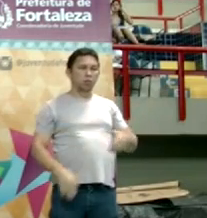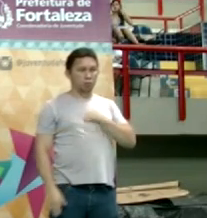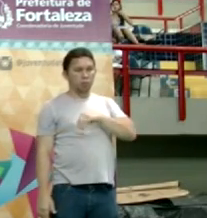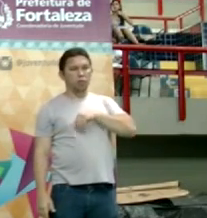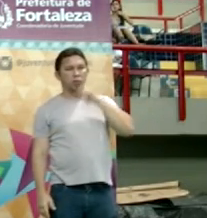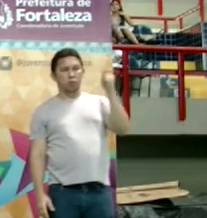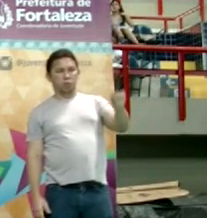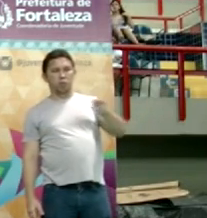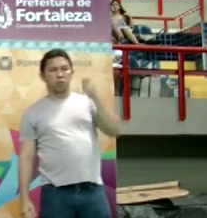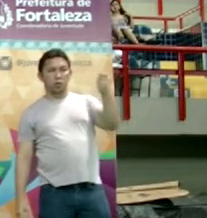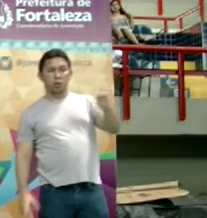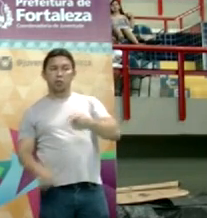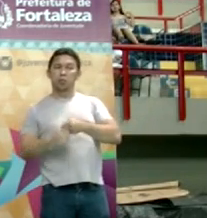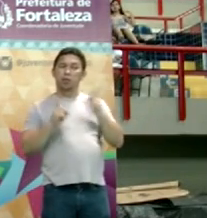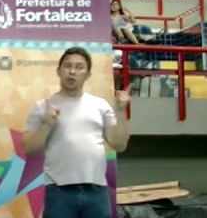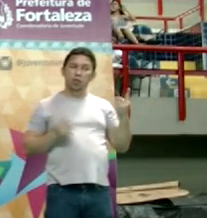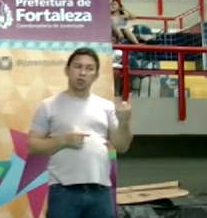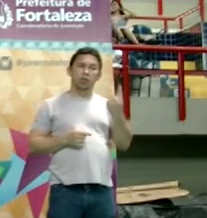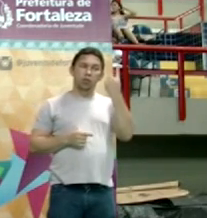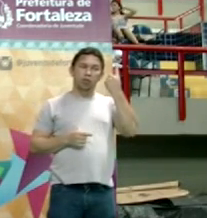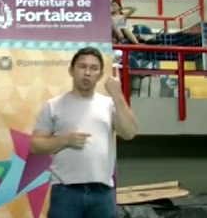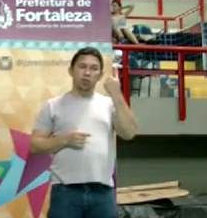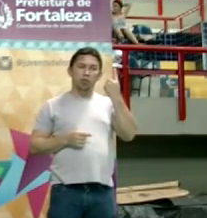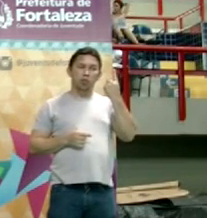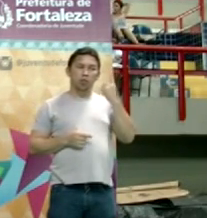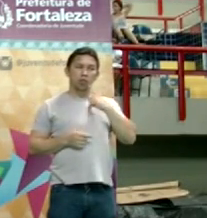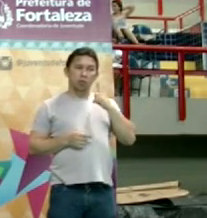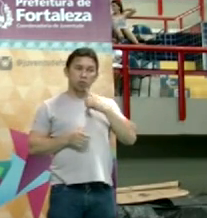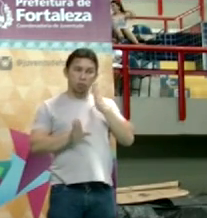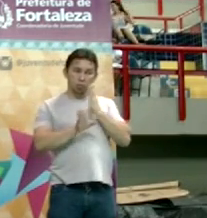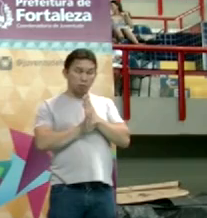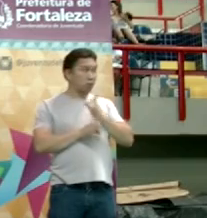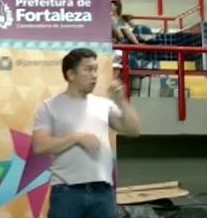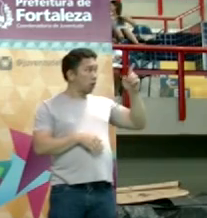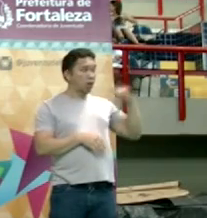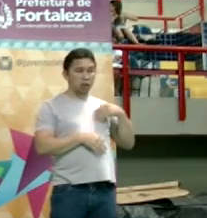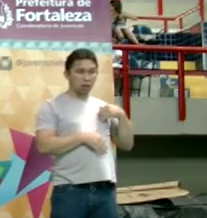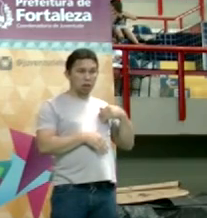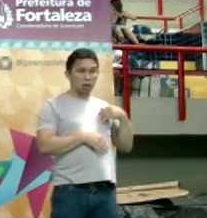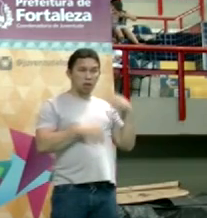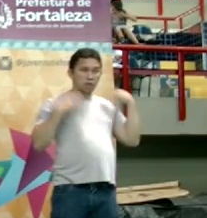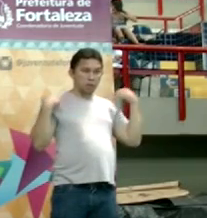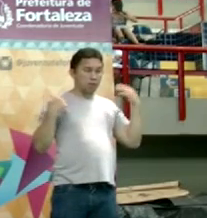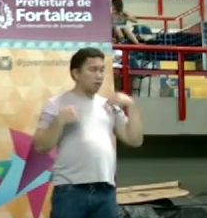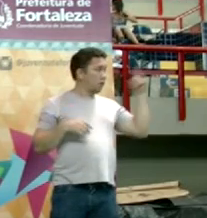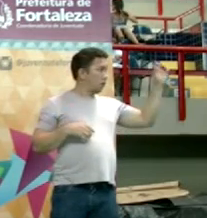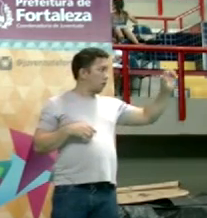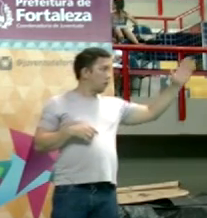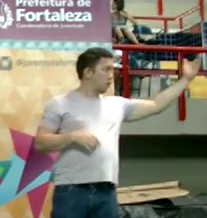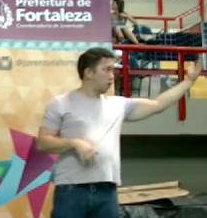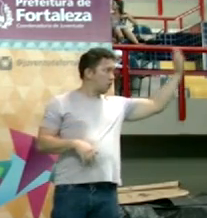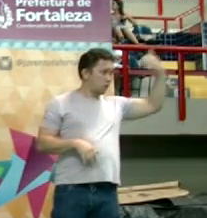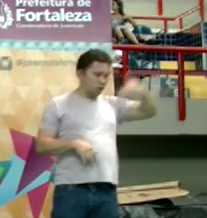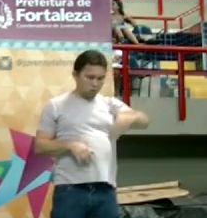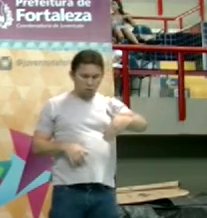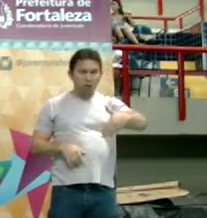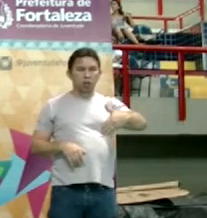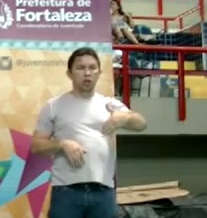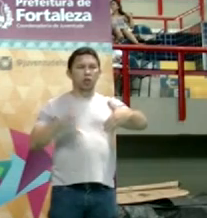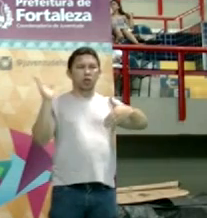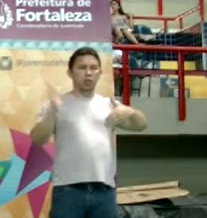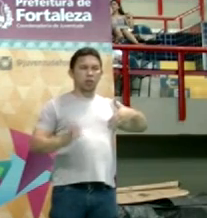ele um salário. Só tem um detalhe, eu paguei todo o custo da viagem dele, desde ele sair da Europa até chegar no